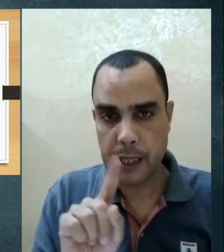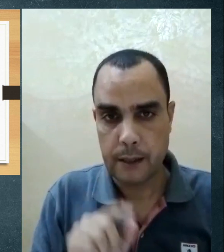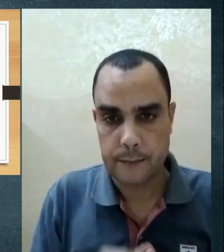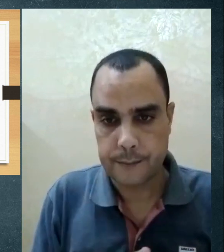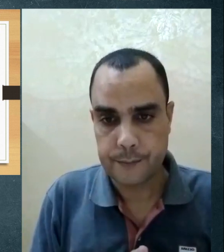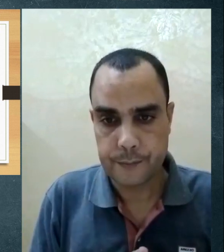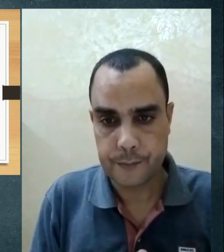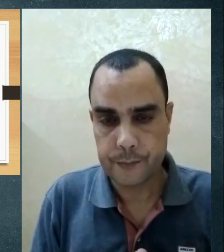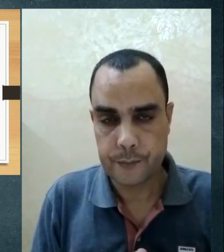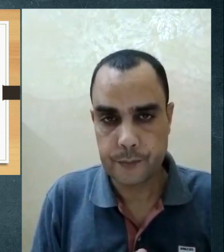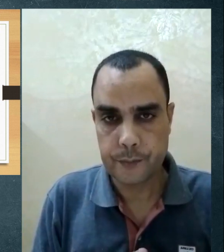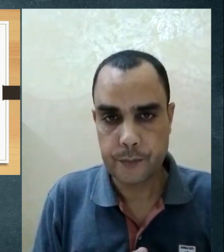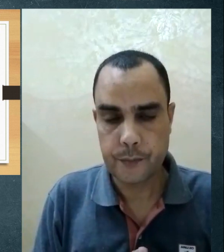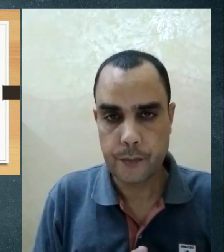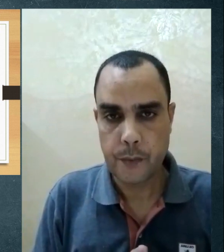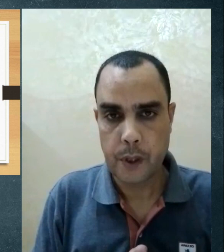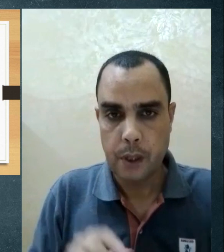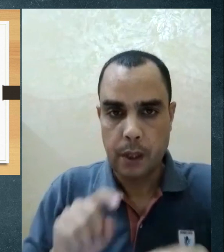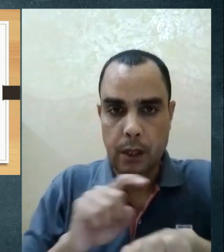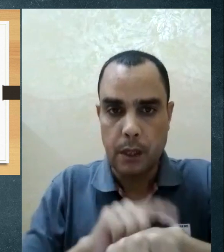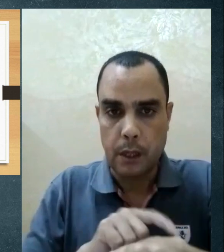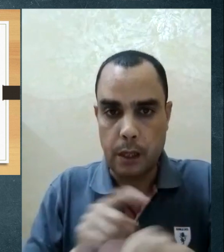رقم ب،